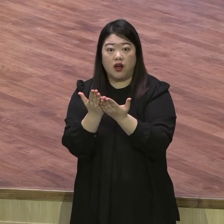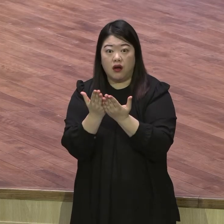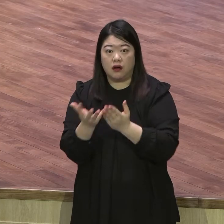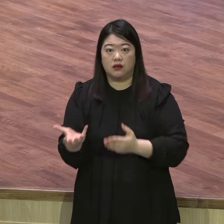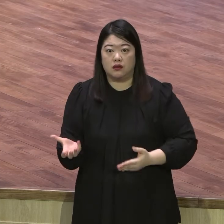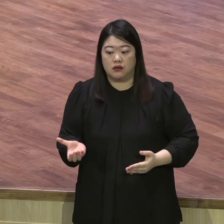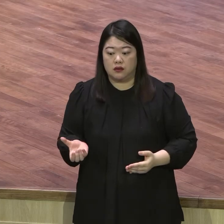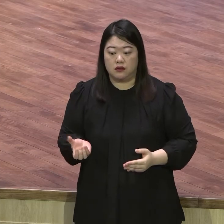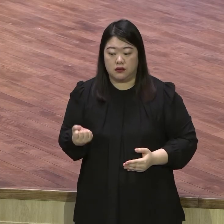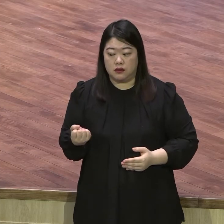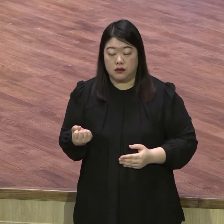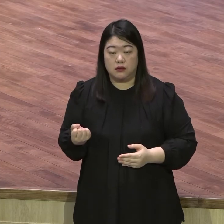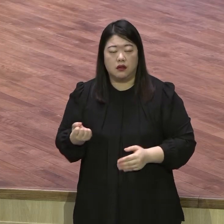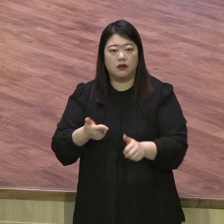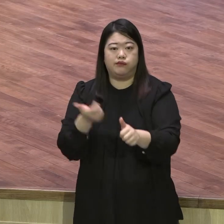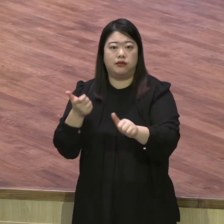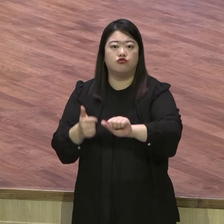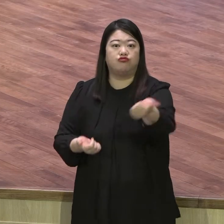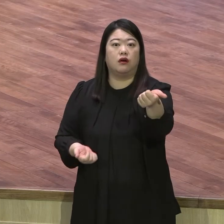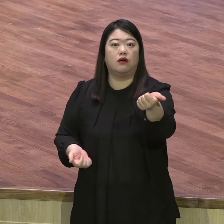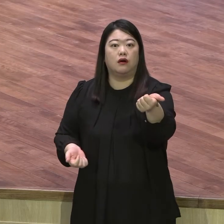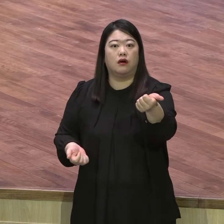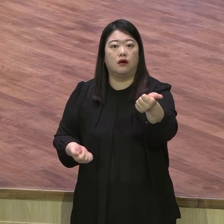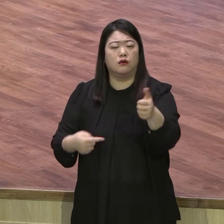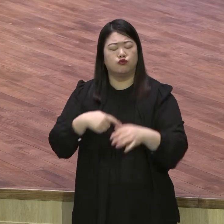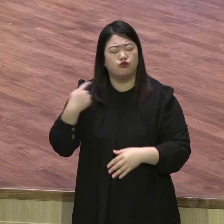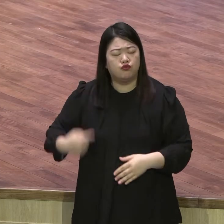버려요. 예수 믿는다 그건 무조건 갇혀요.